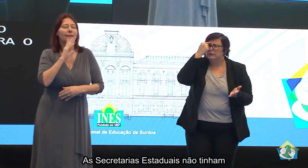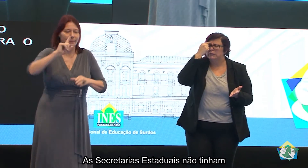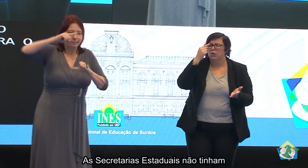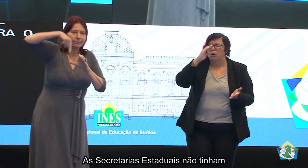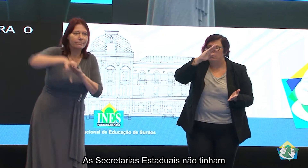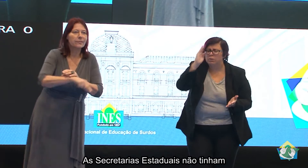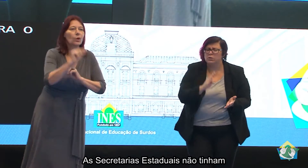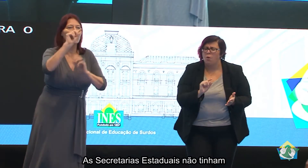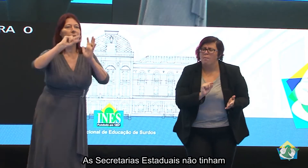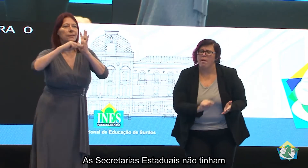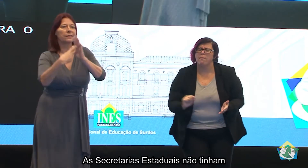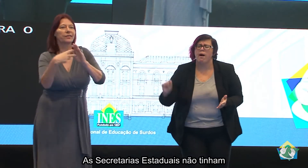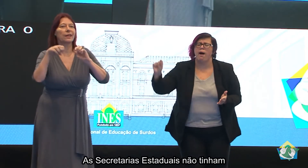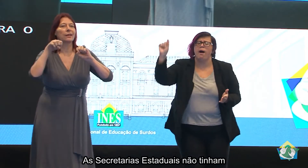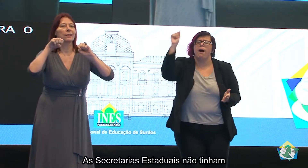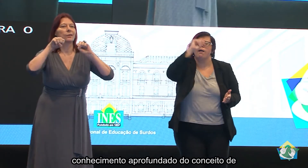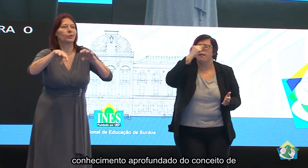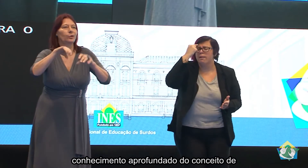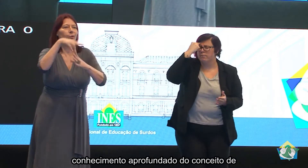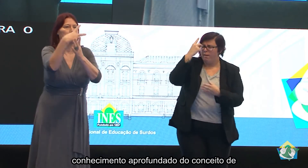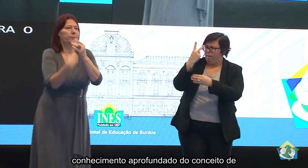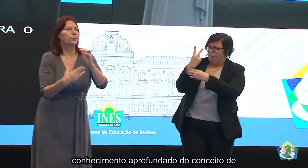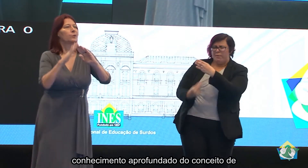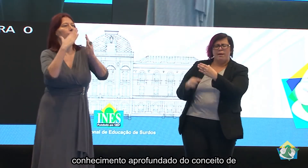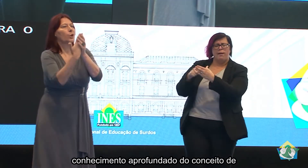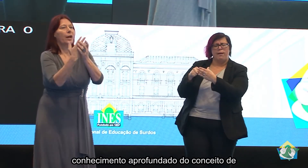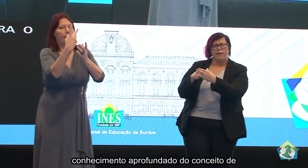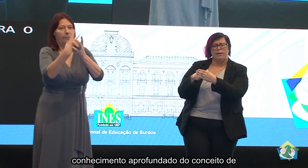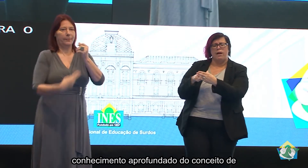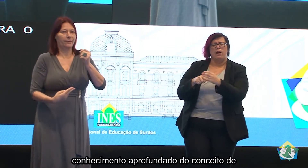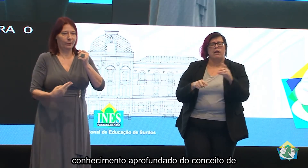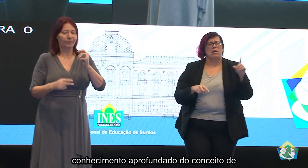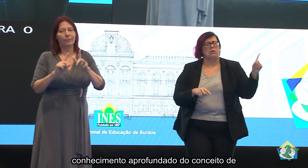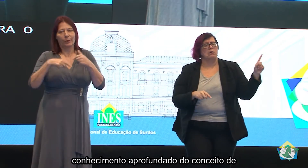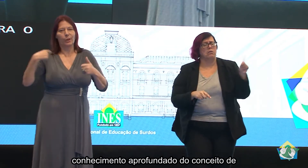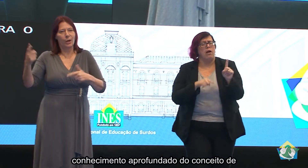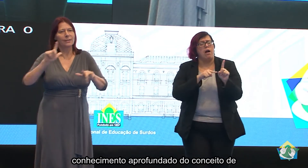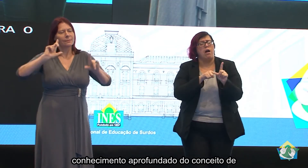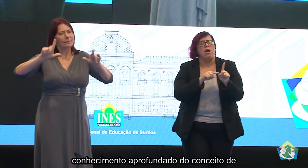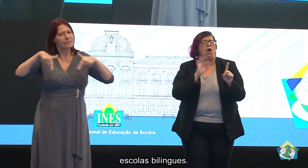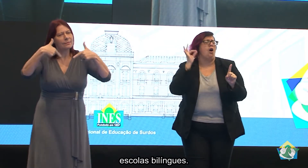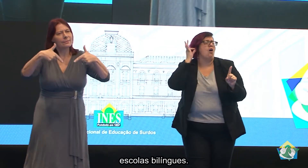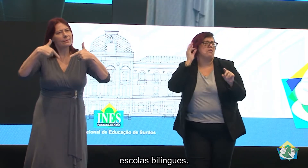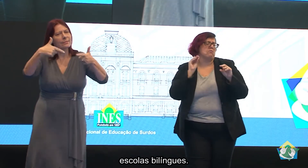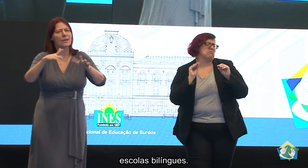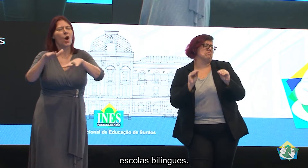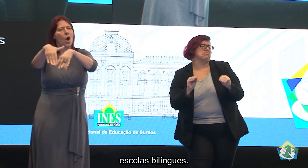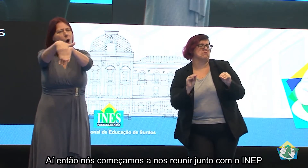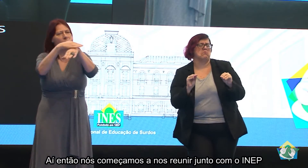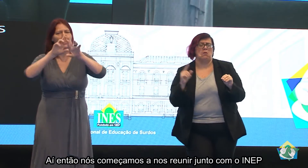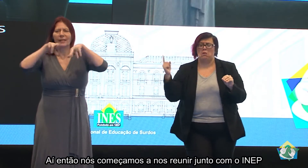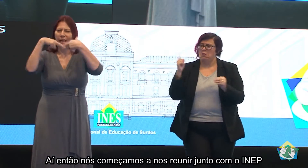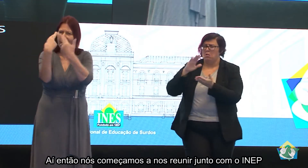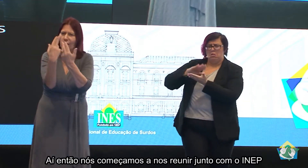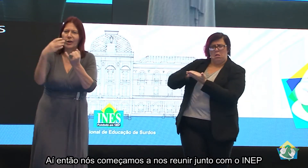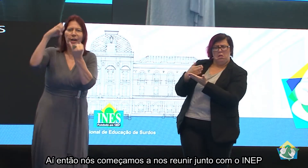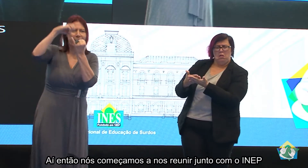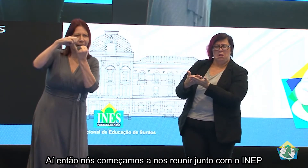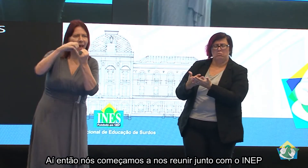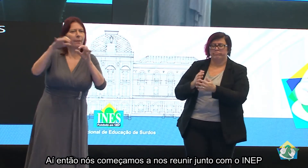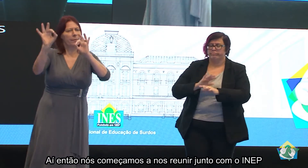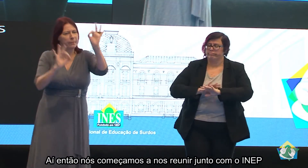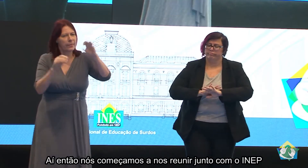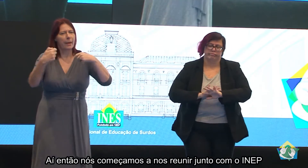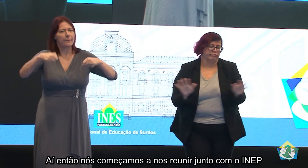As secretarias estaduais não tinham um conhecimento aprofundado do conceito de escolas bilíngues. E aí, então,